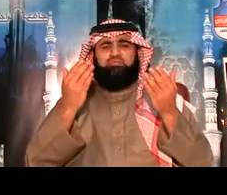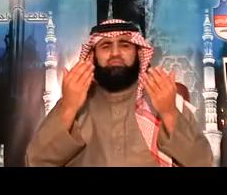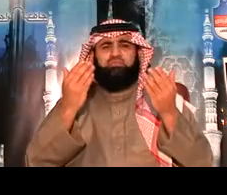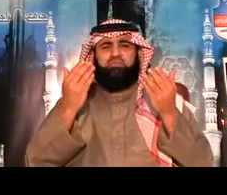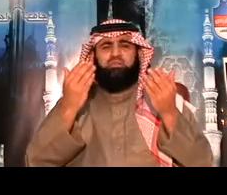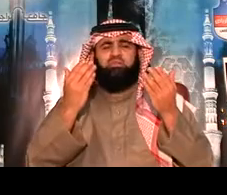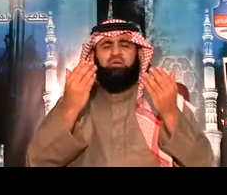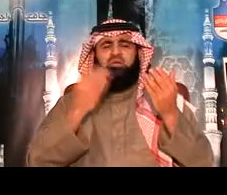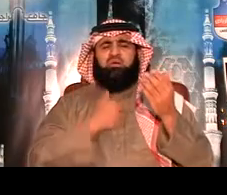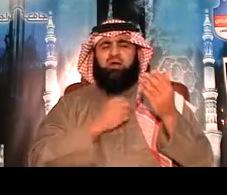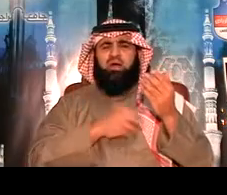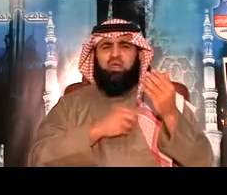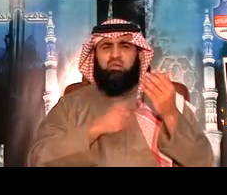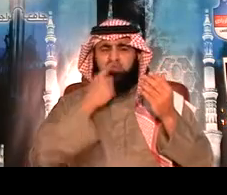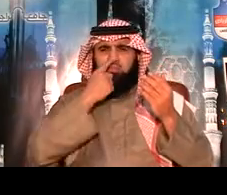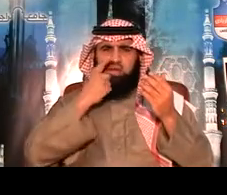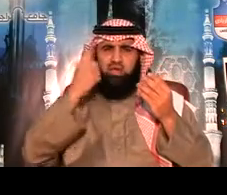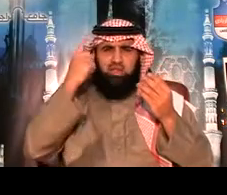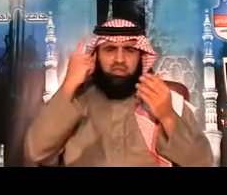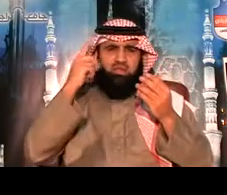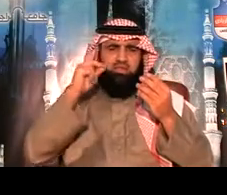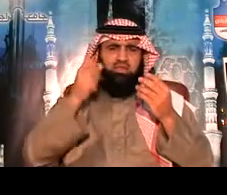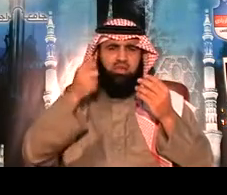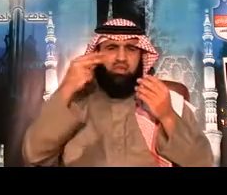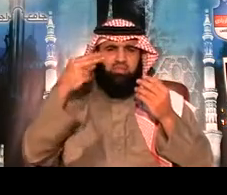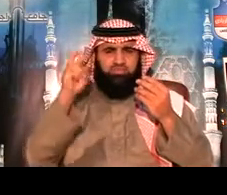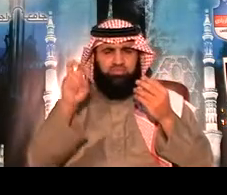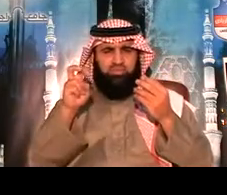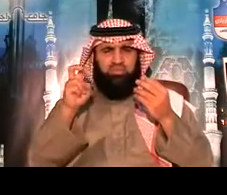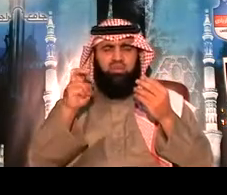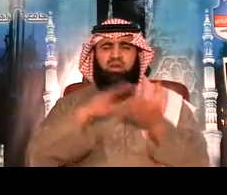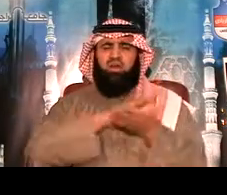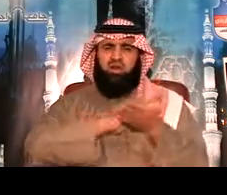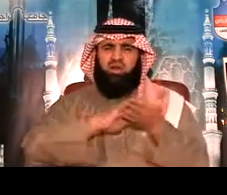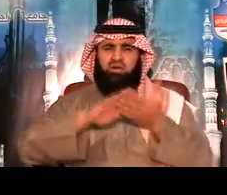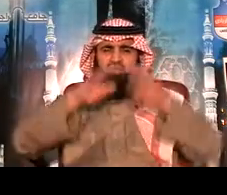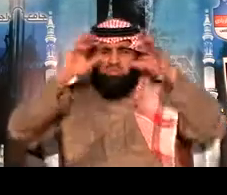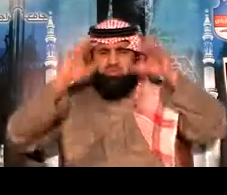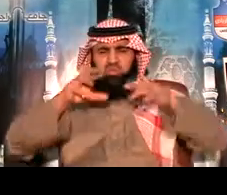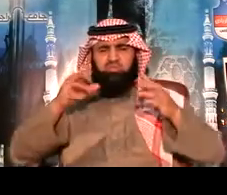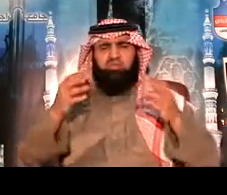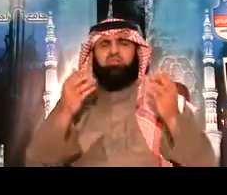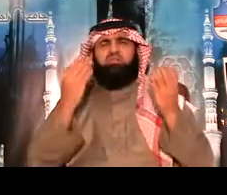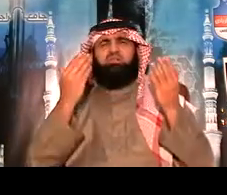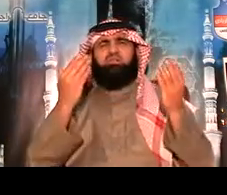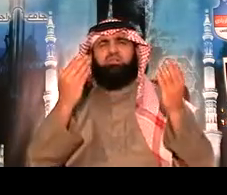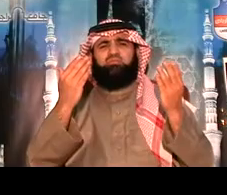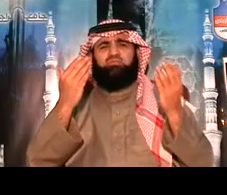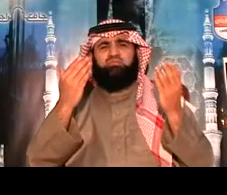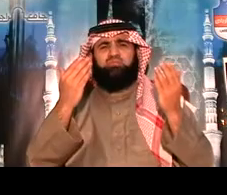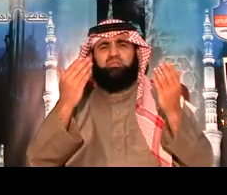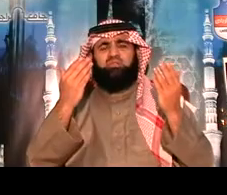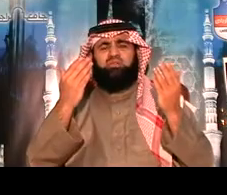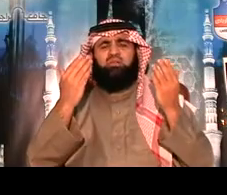أغث القلوب بطاعتك، وأغث البلاد بفضلك يا ذا الجلال والإكرام. أنزل علينا من